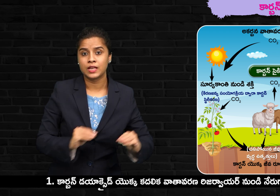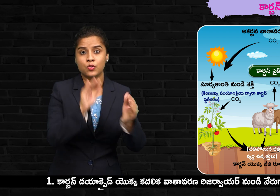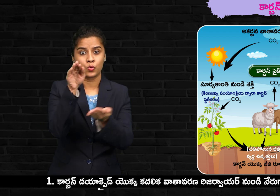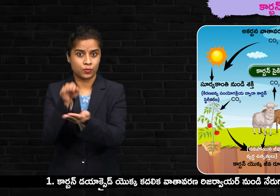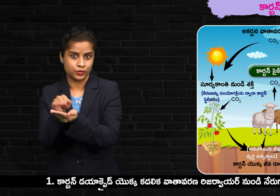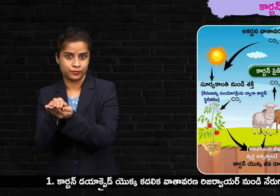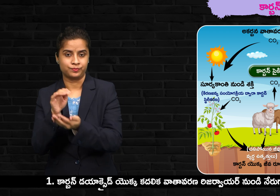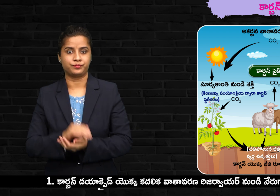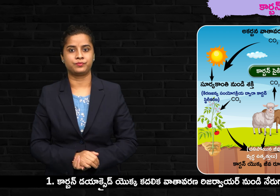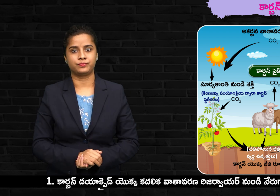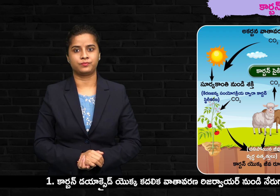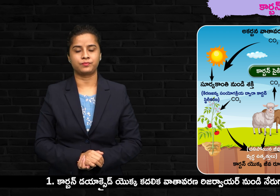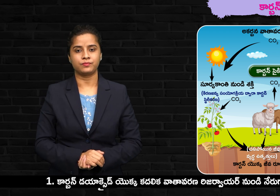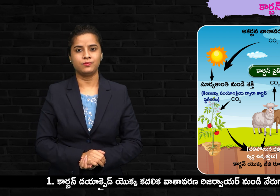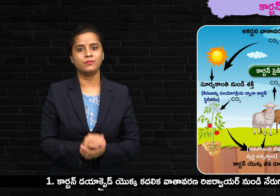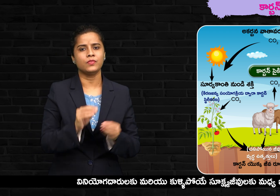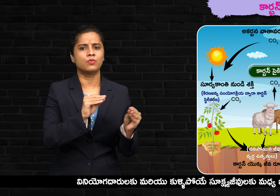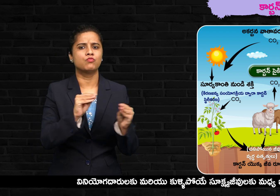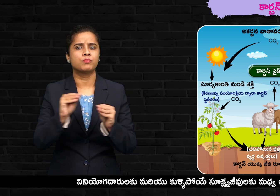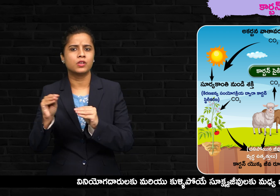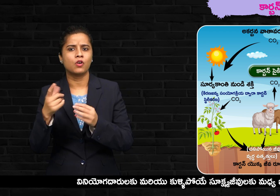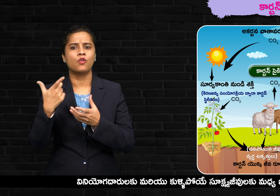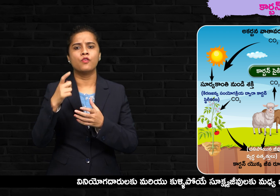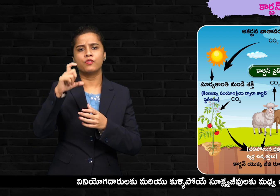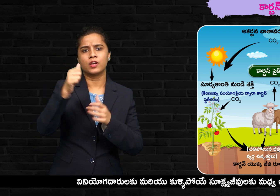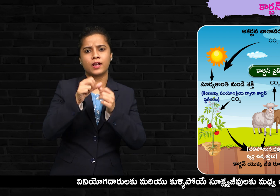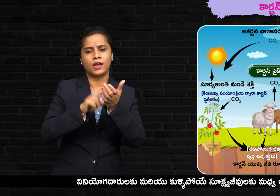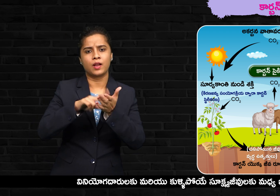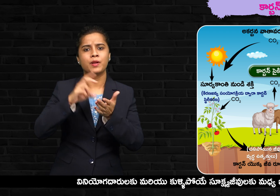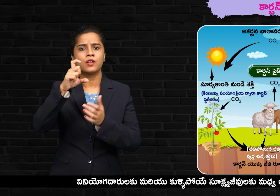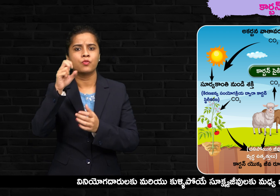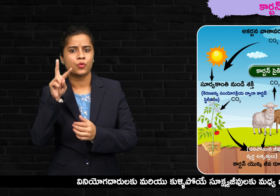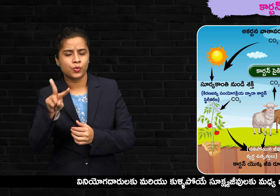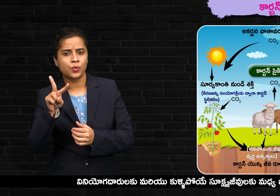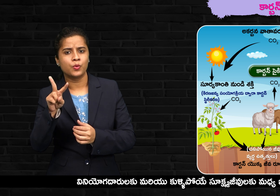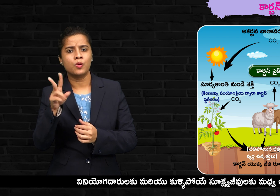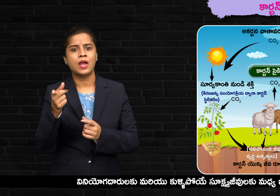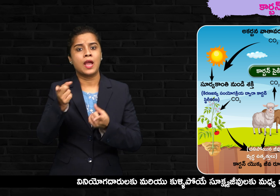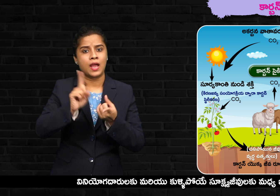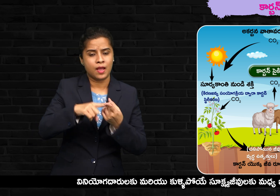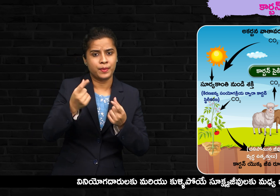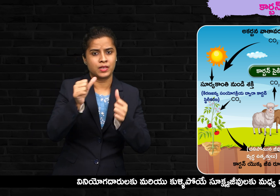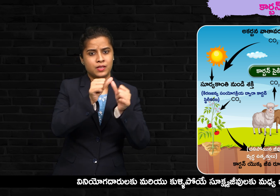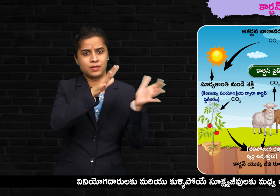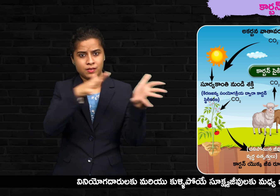నేరుగా ఆకుపచ్చ మొక్కలకు, వినియోగదారులకు మరియు కుళ్ళిపోయే జీవులకు